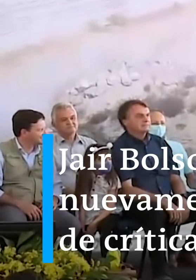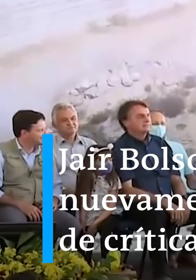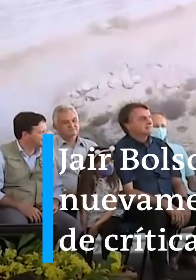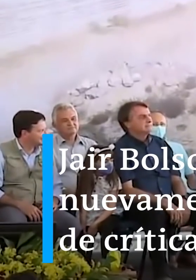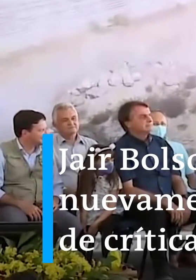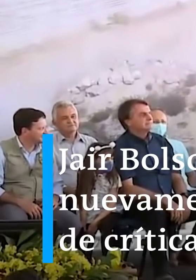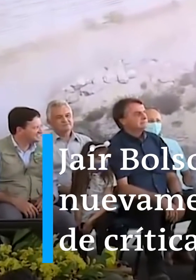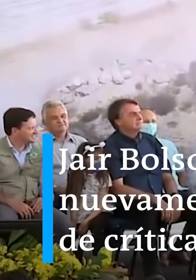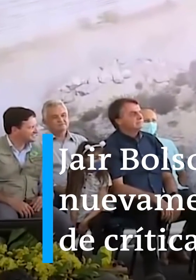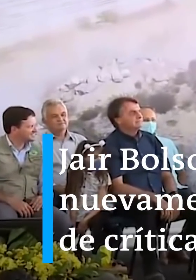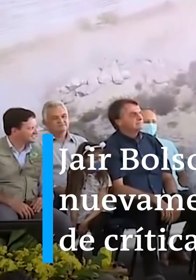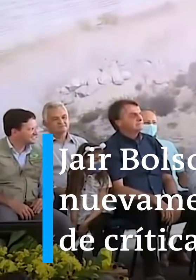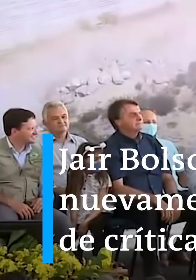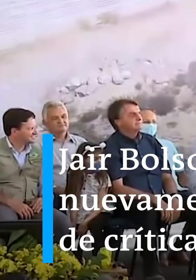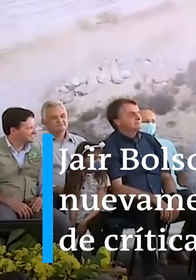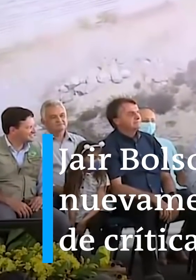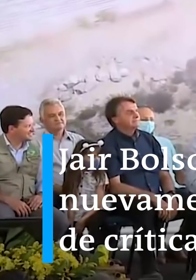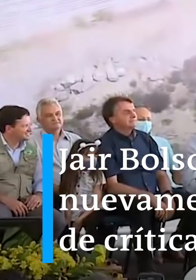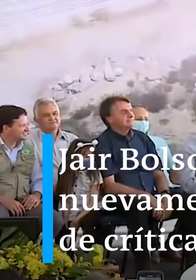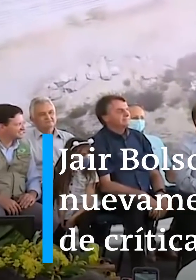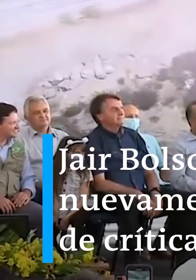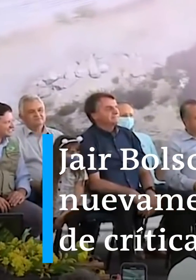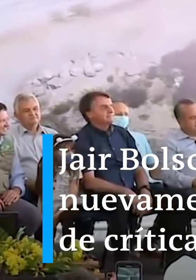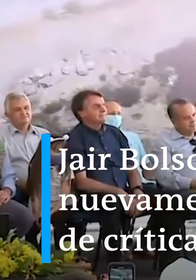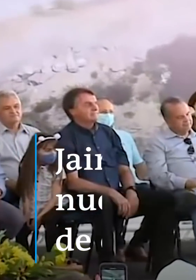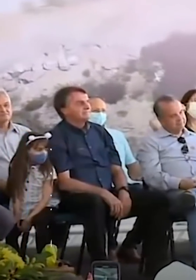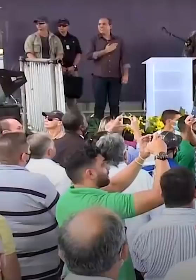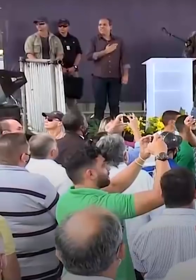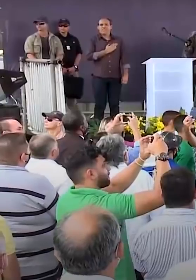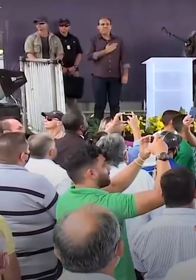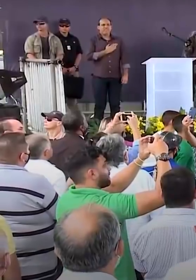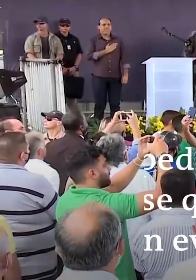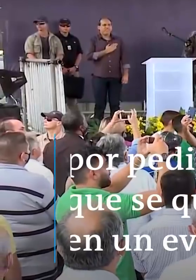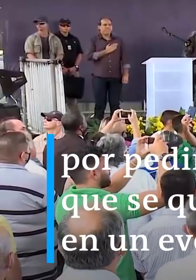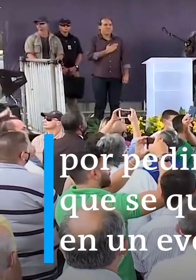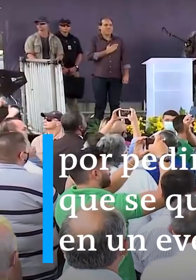Meu nome é Fábia Larissa, moro em Jucurutu.